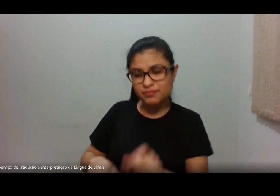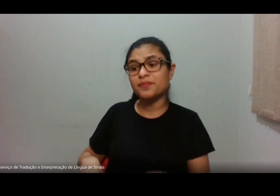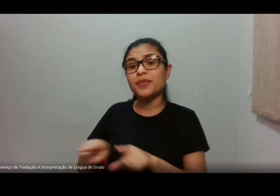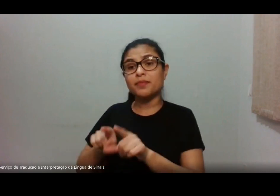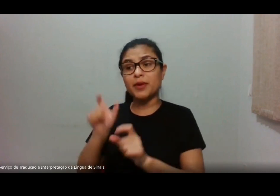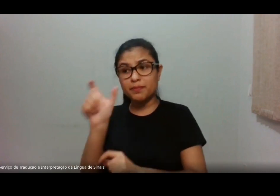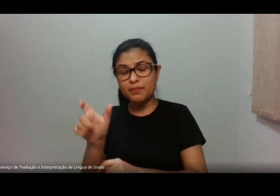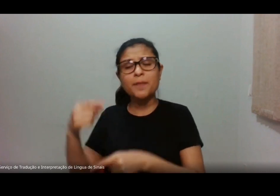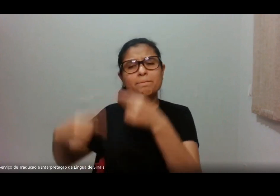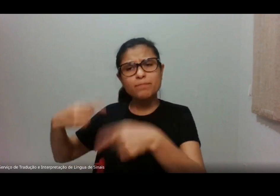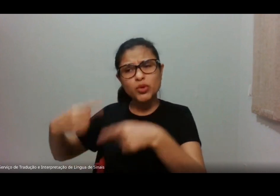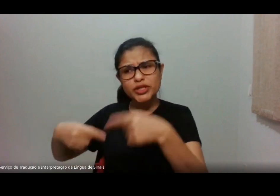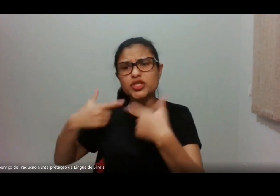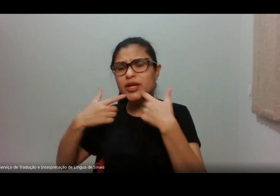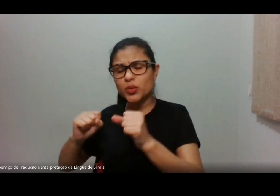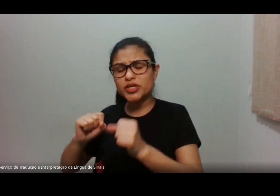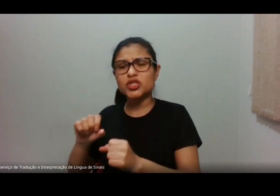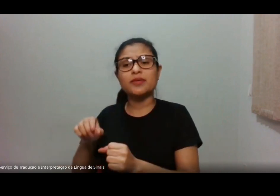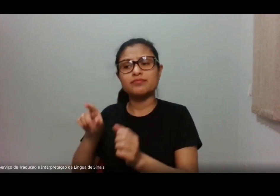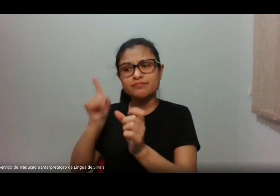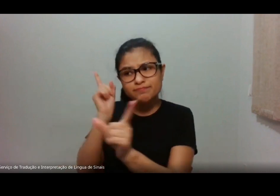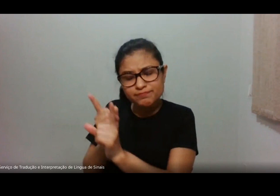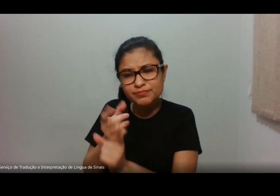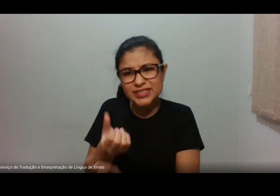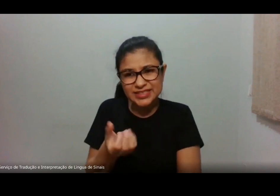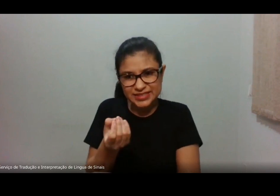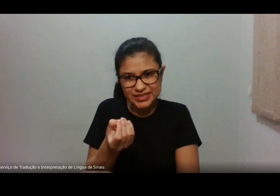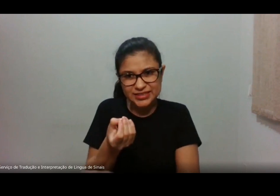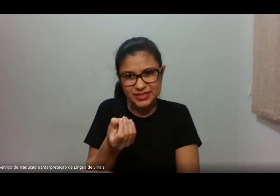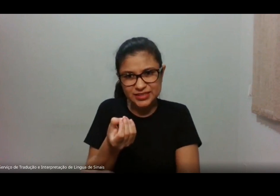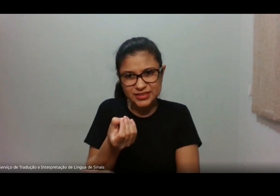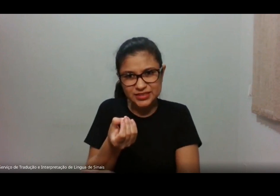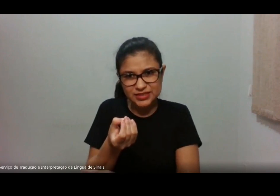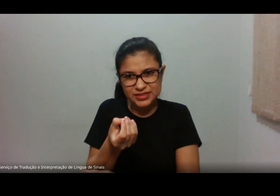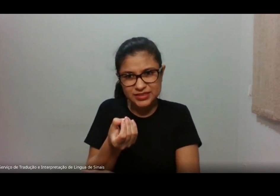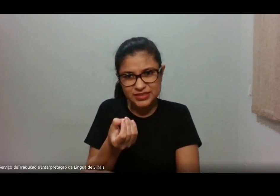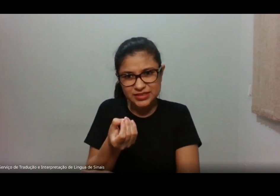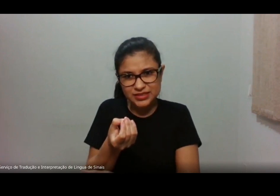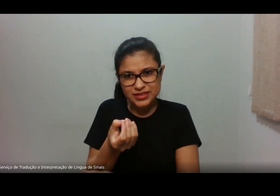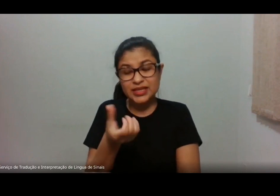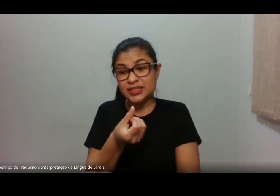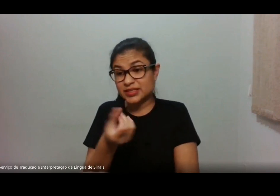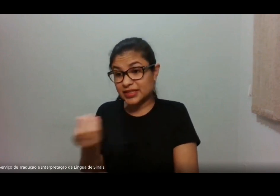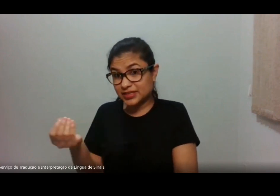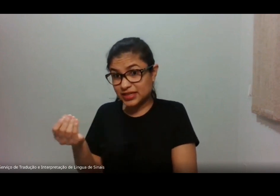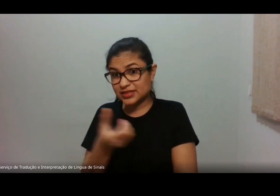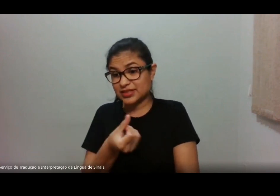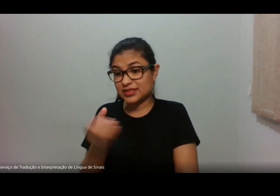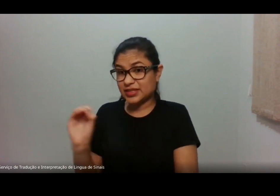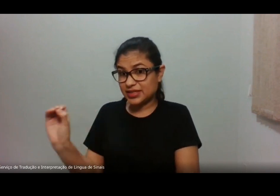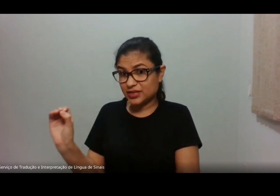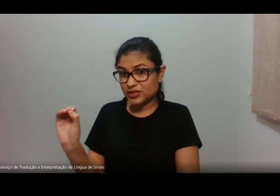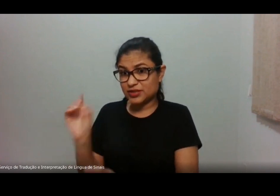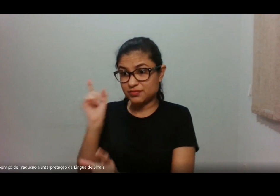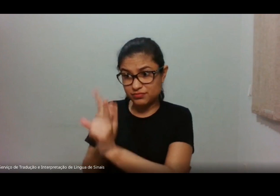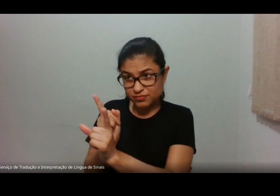quase 600. Eu desconfio que vários desses trabalhos em políticas linguísticas tratam de direitos